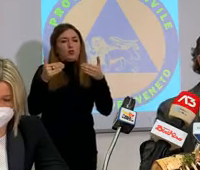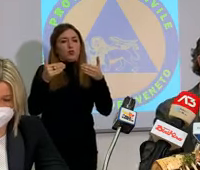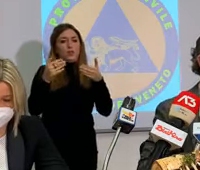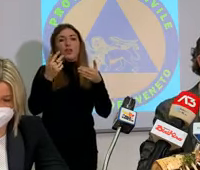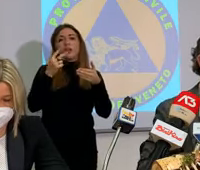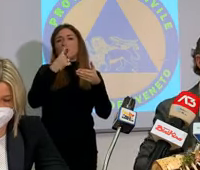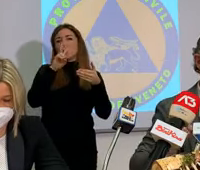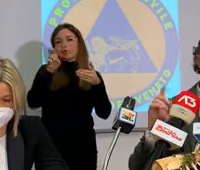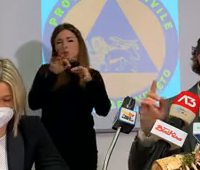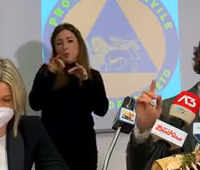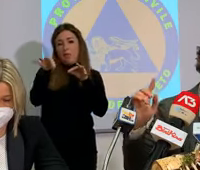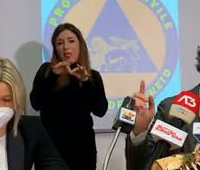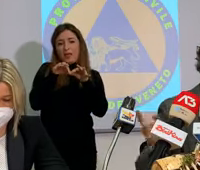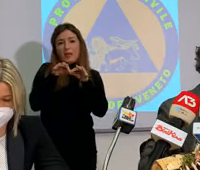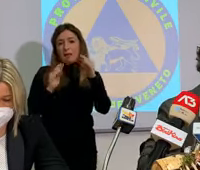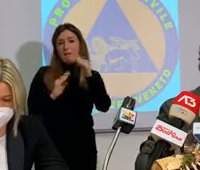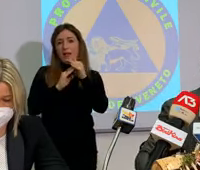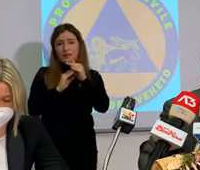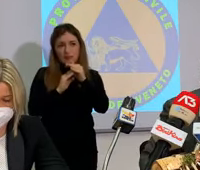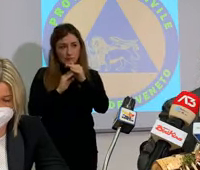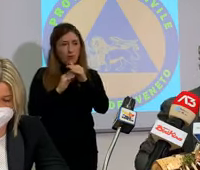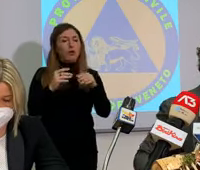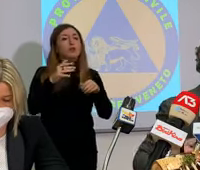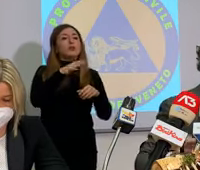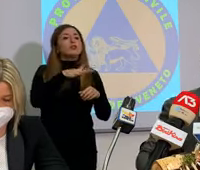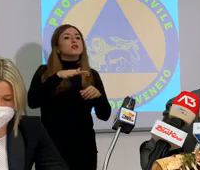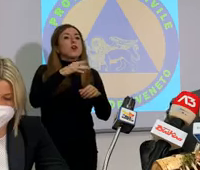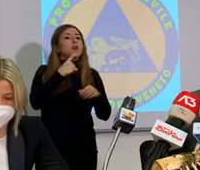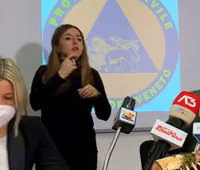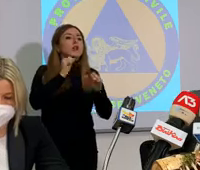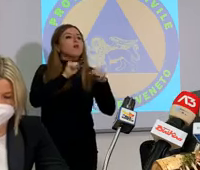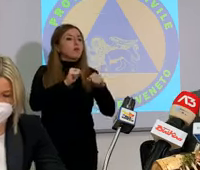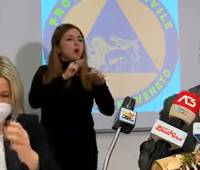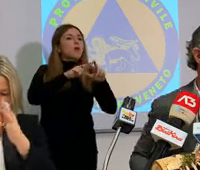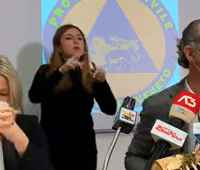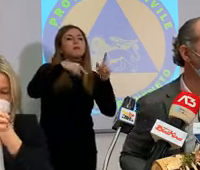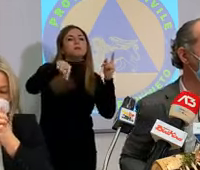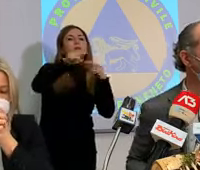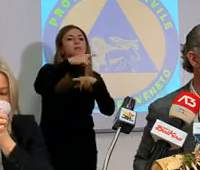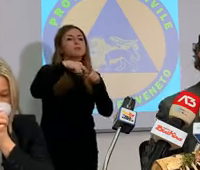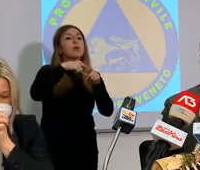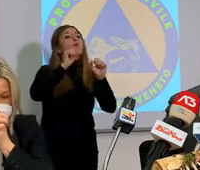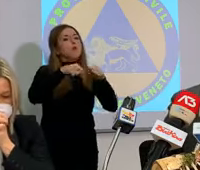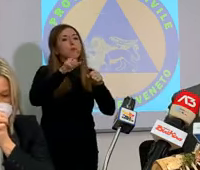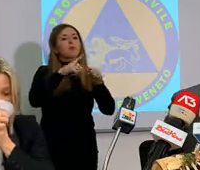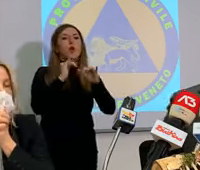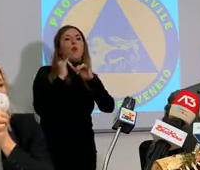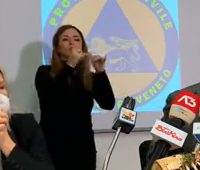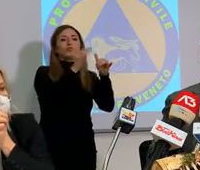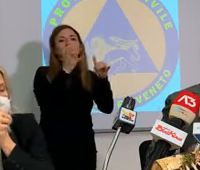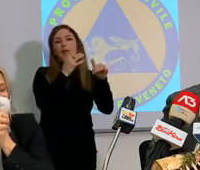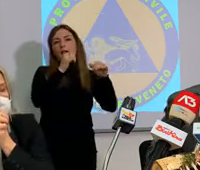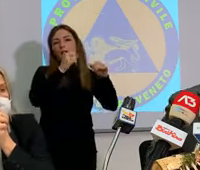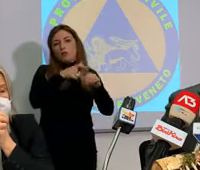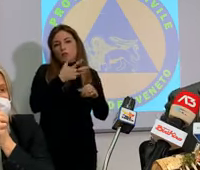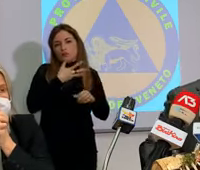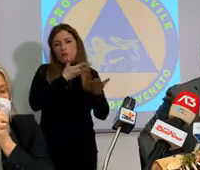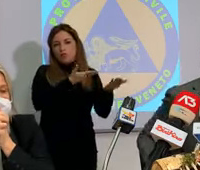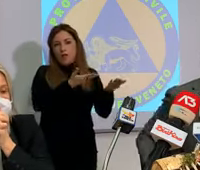a zona rossa che tu nel tuo comune giri dove vuoi esce anche dal comune sei motivi per uscire dal comune questa